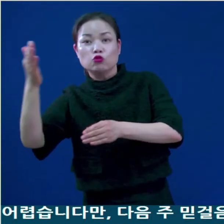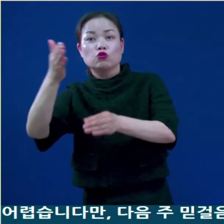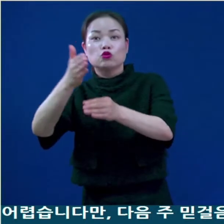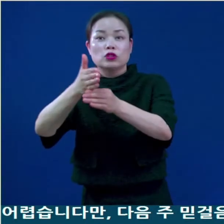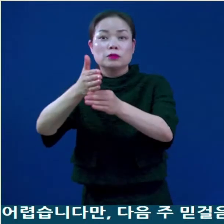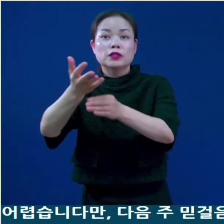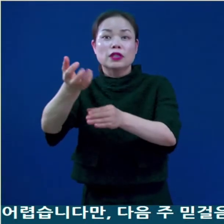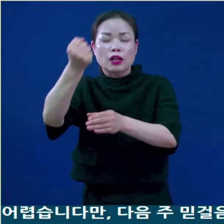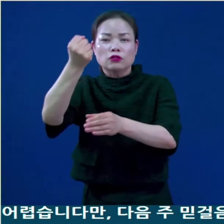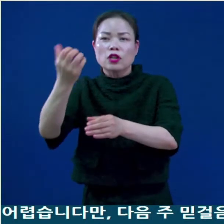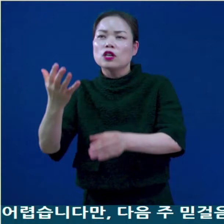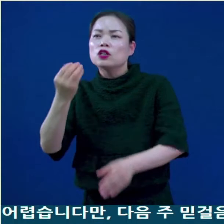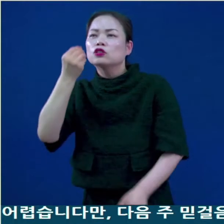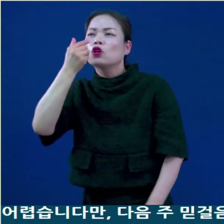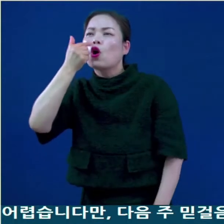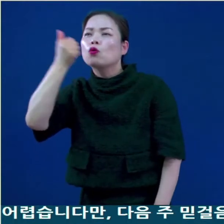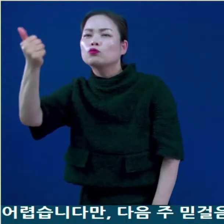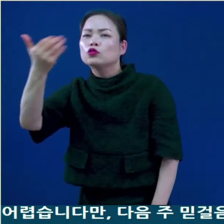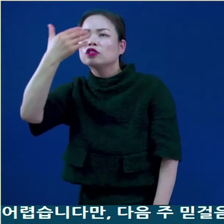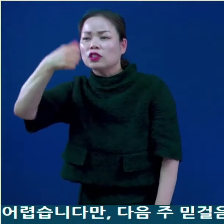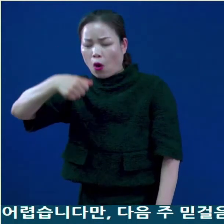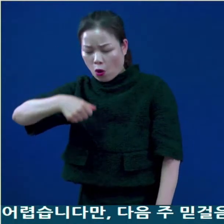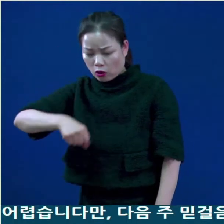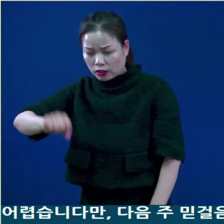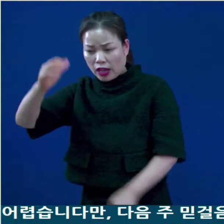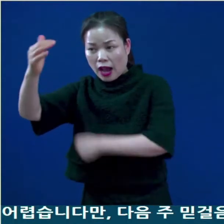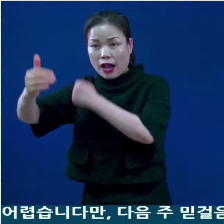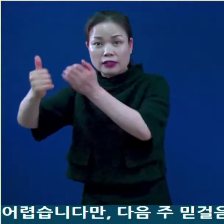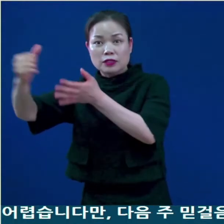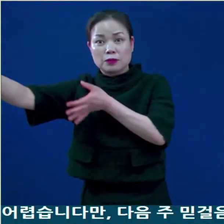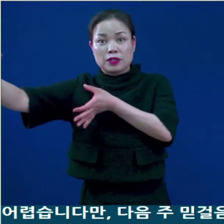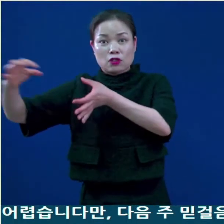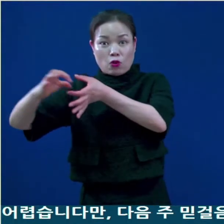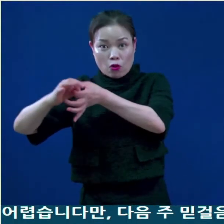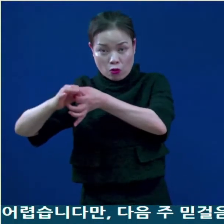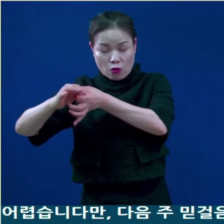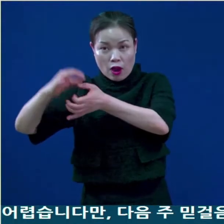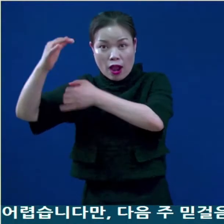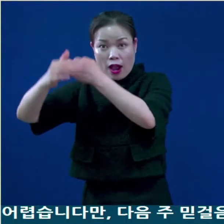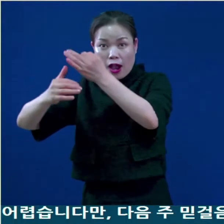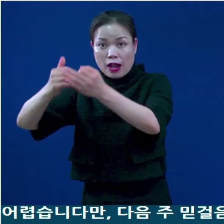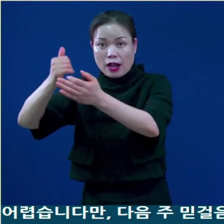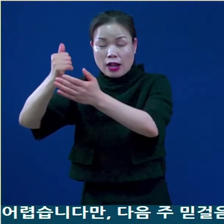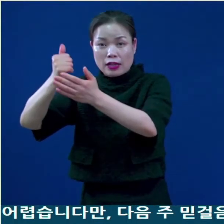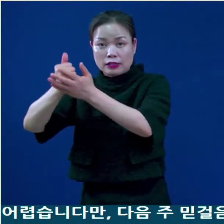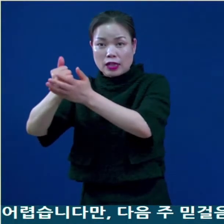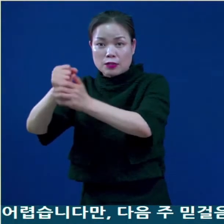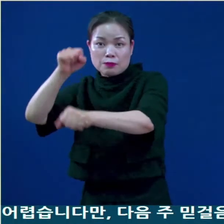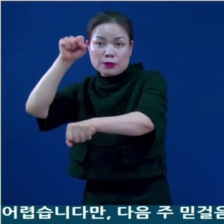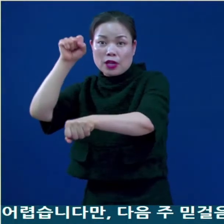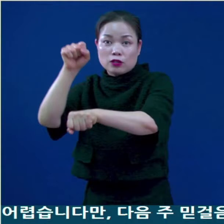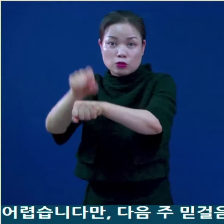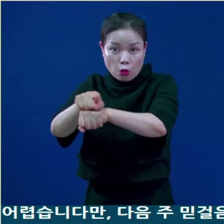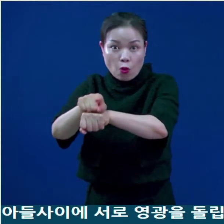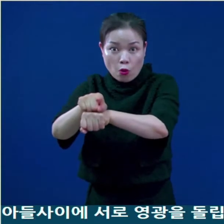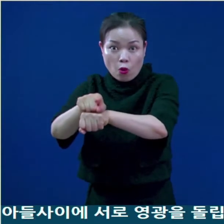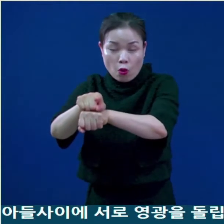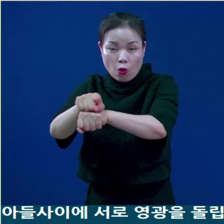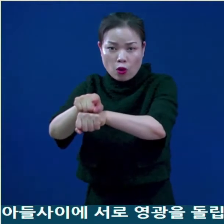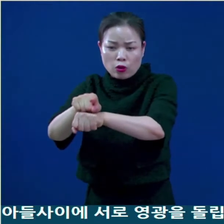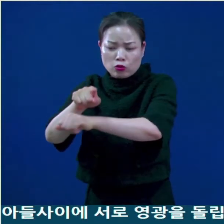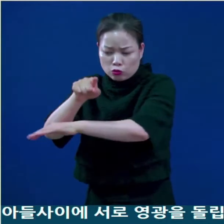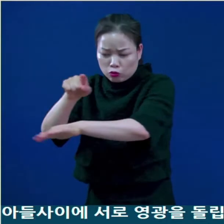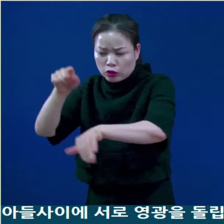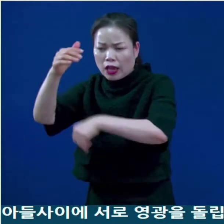중심으로 성부 하나님과 성자 하나님이 이렇게 연결되어 있어요. 하나님의 속성이면서